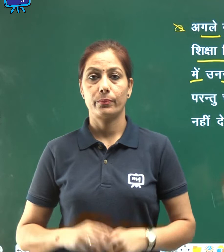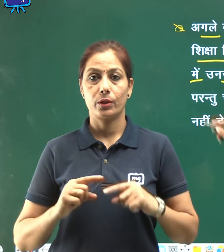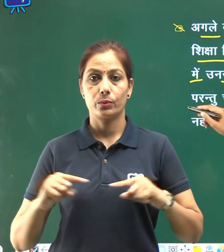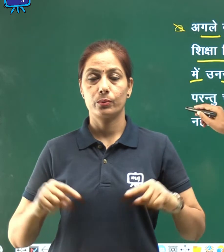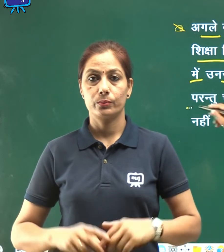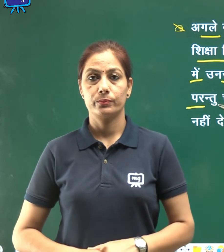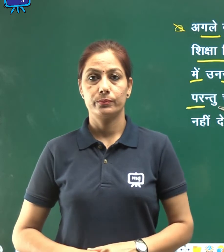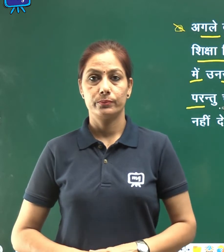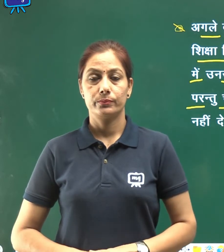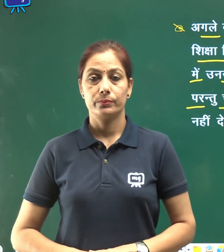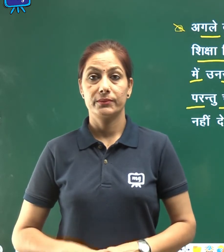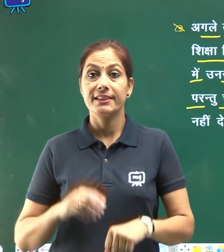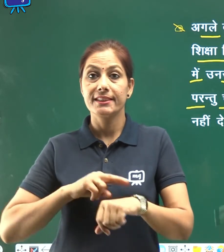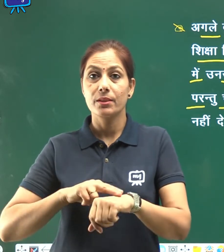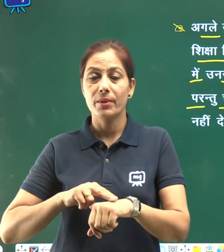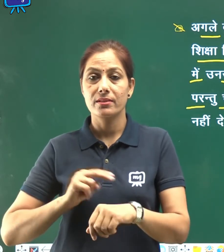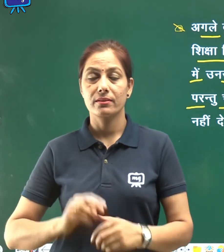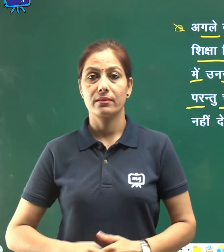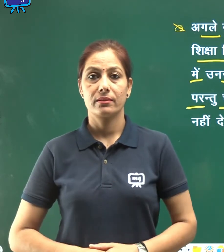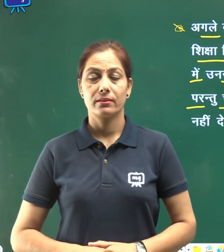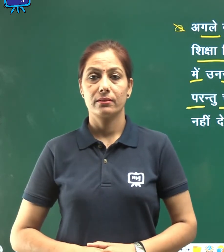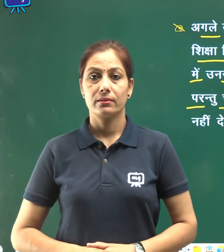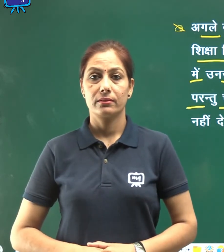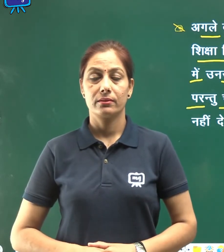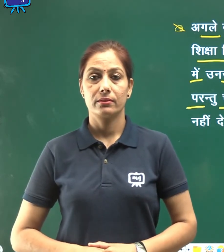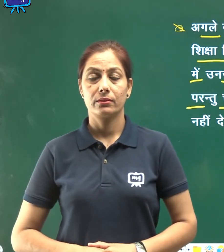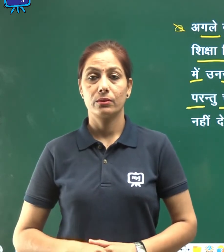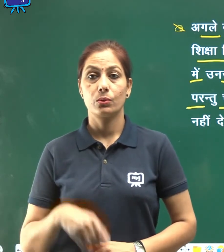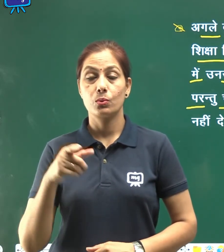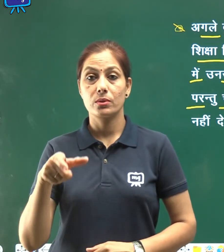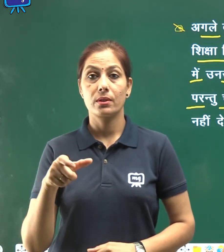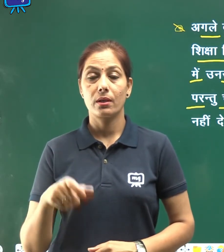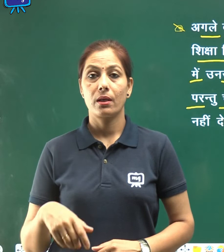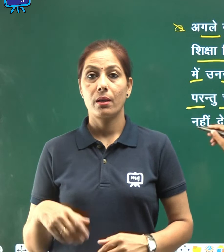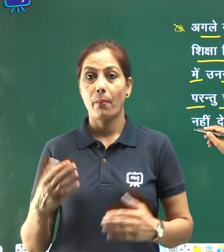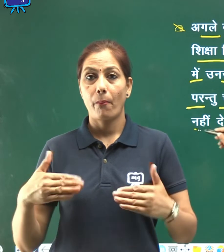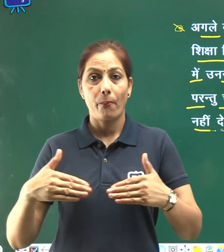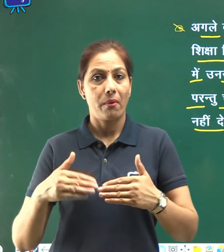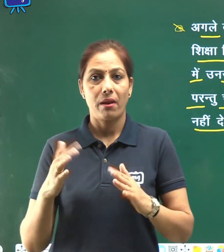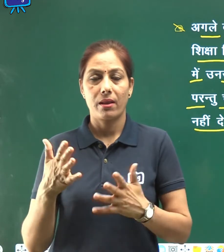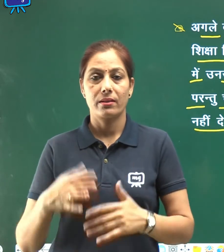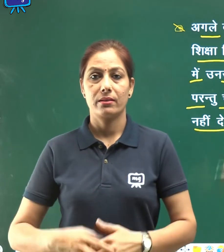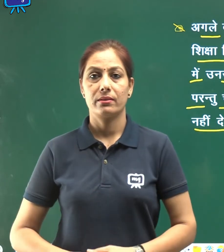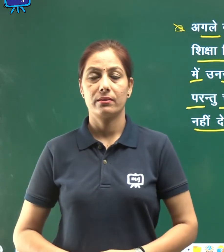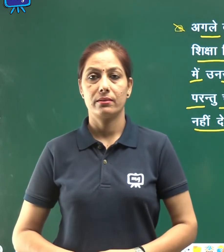परंतु चपरासी उसे मिलने नहीं देता।